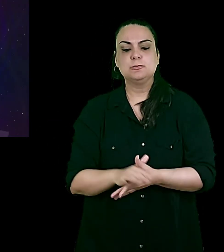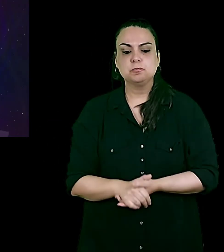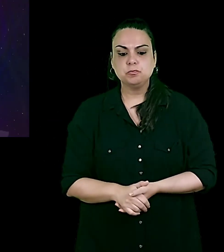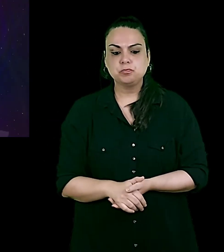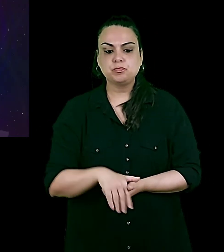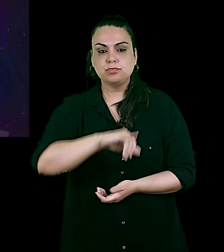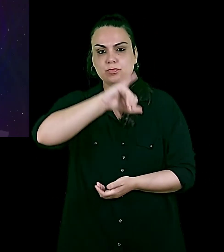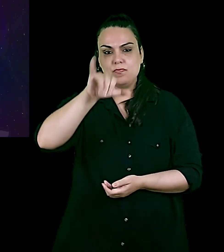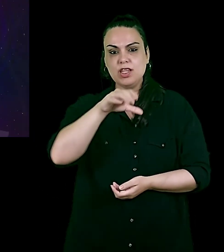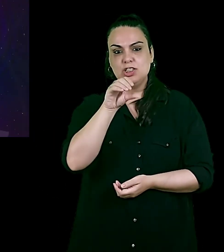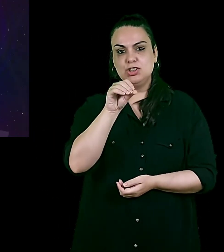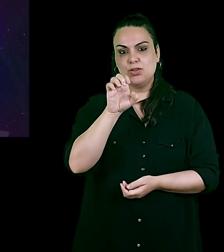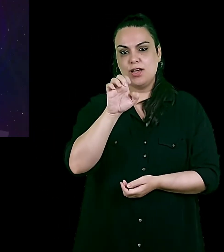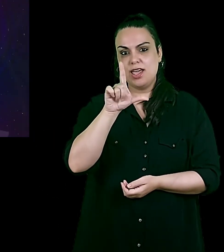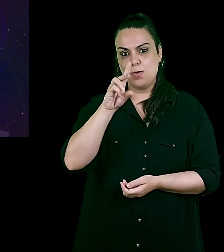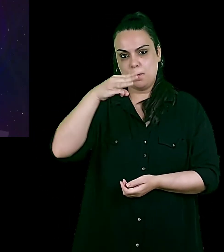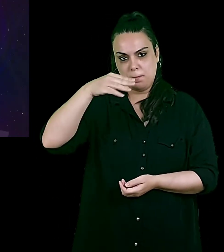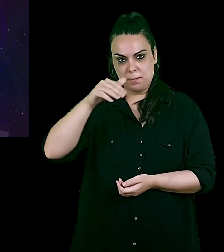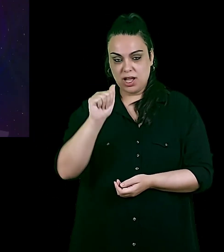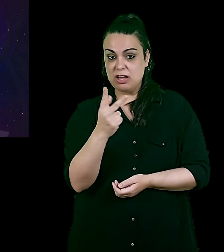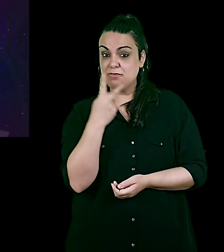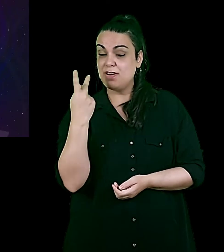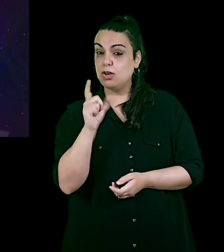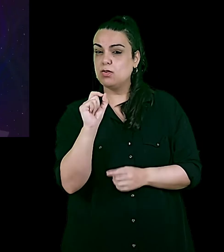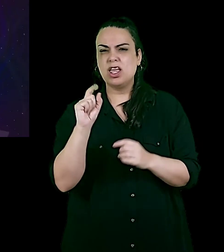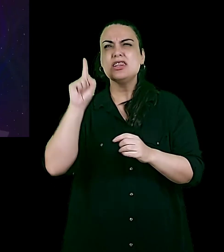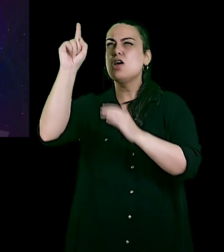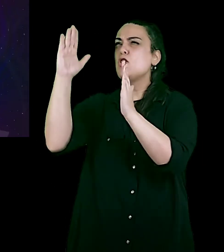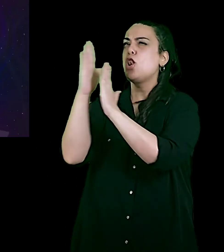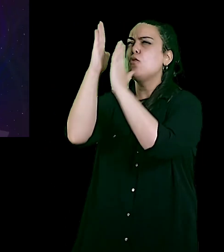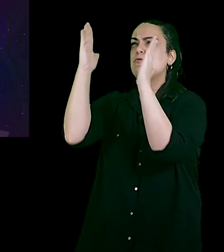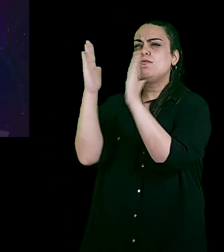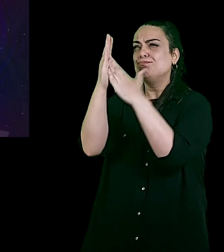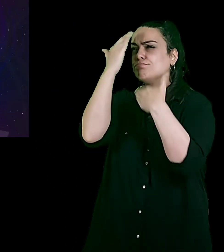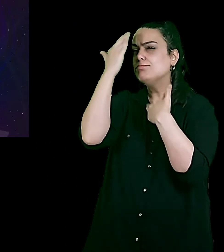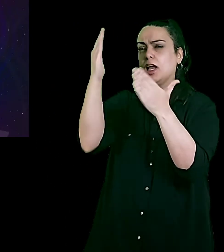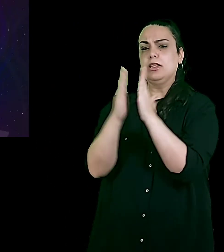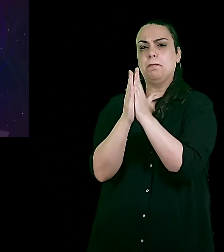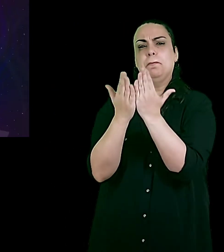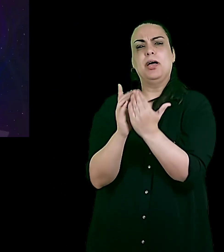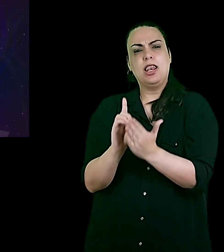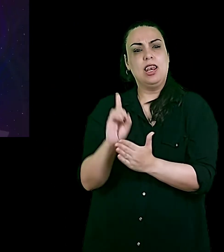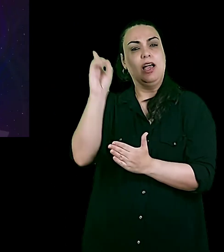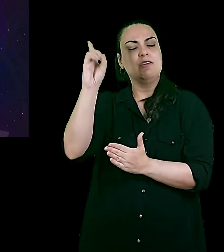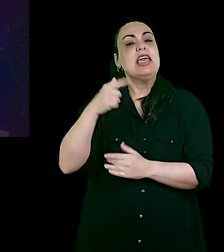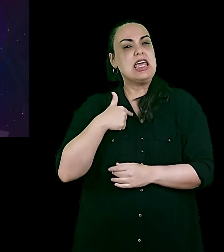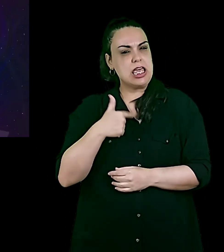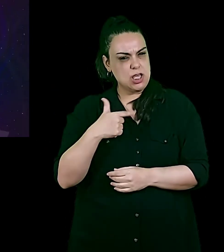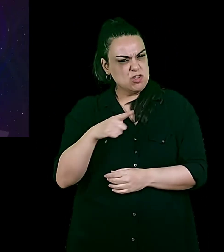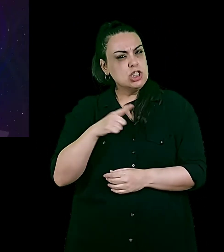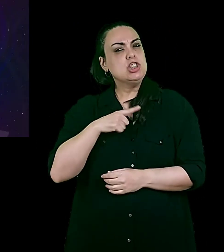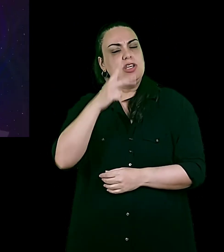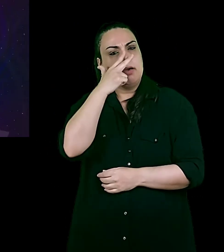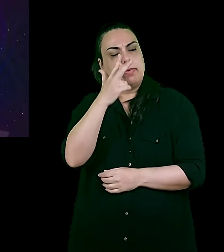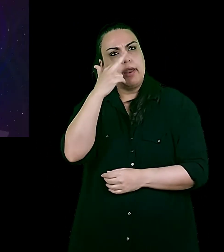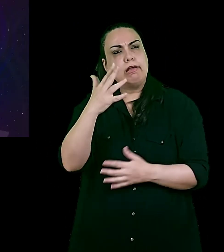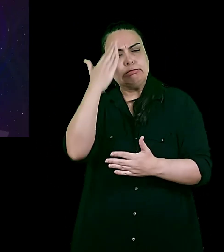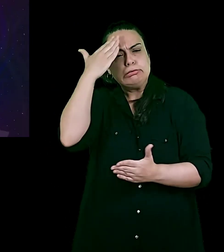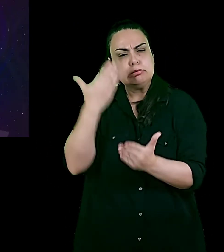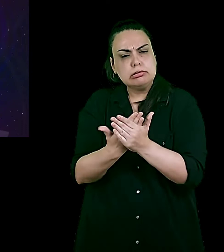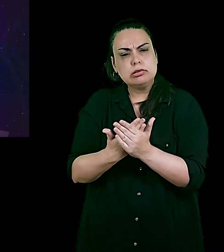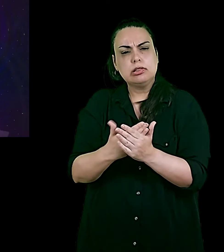Bittencourt, ela nos diz assim: Deus seja louvado por essa palavra. Eu realmente estava carregando essas mentiras na minha